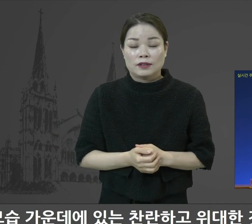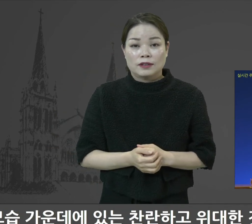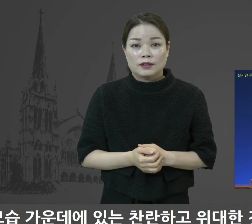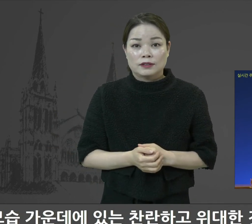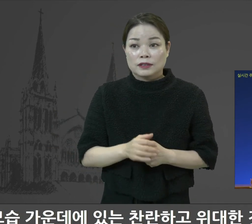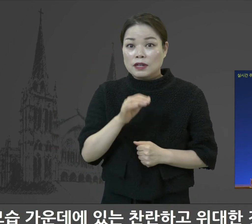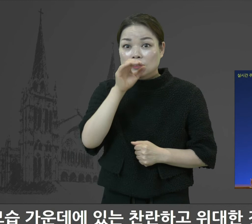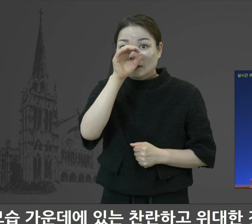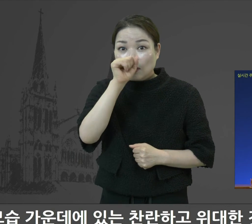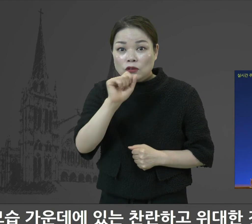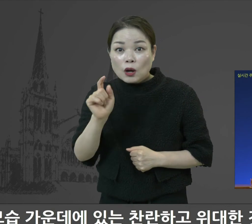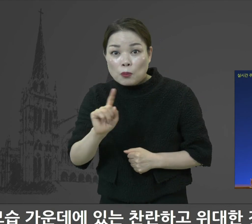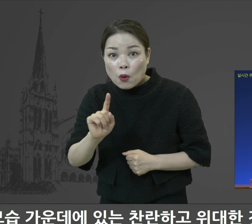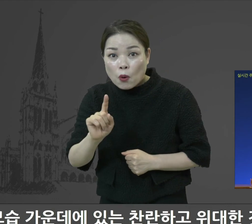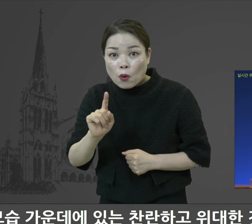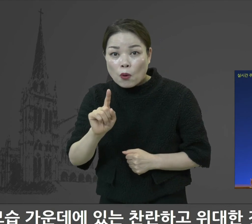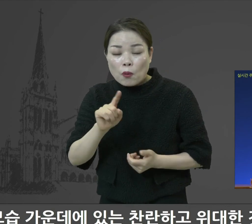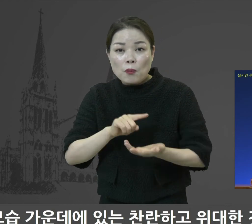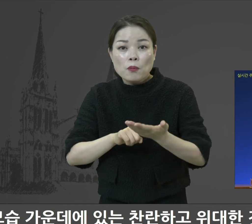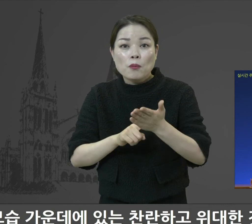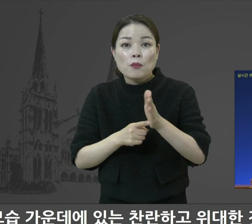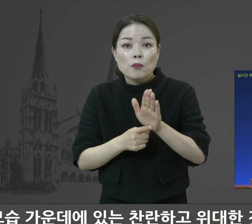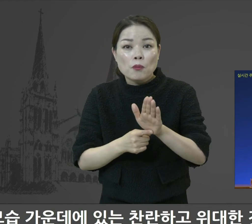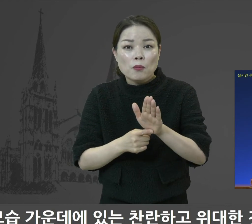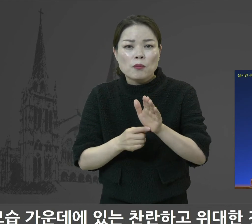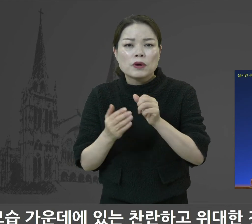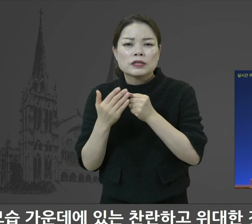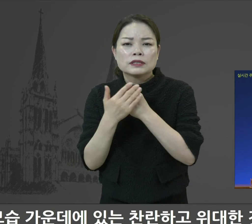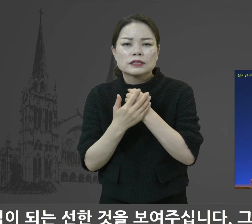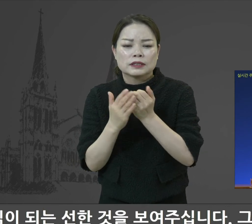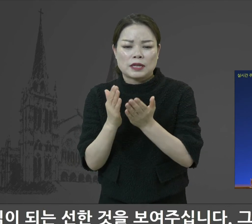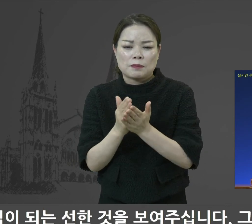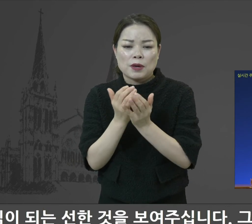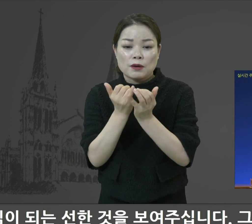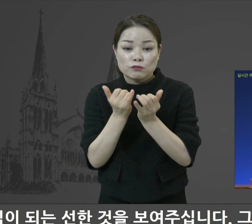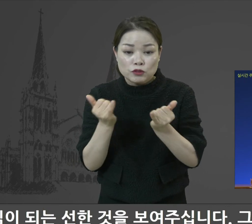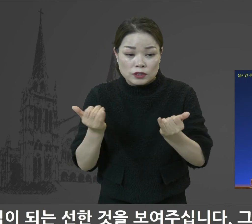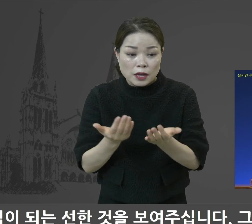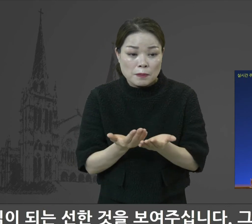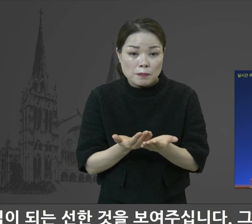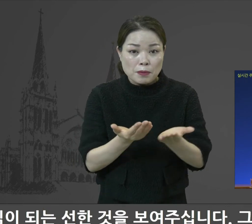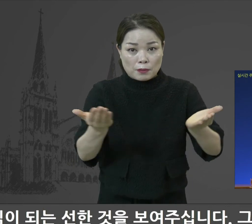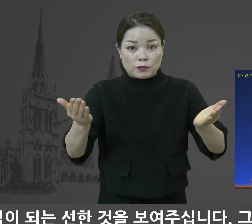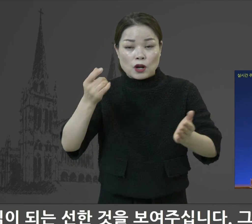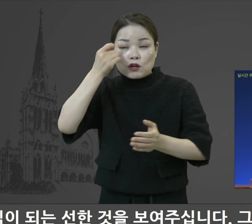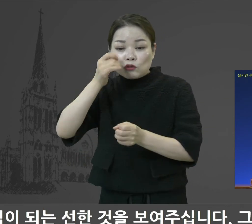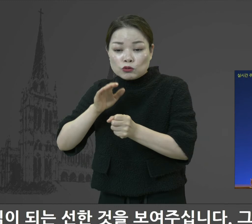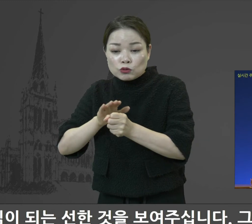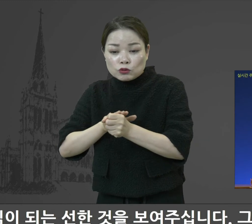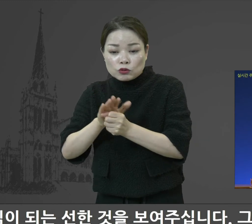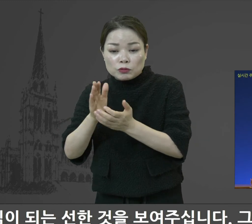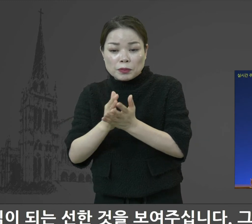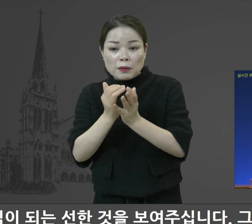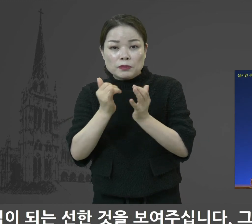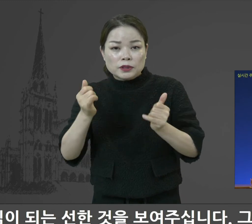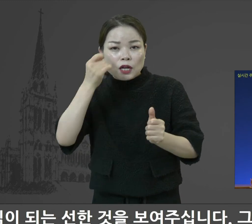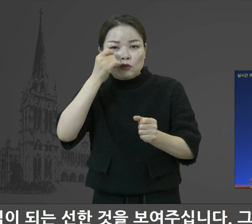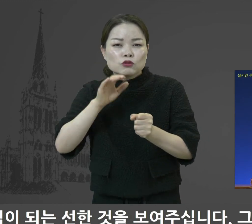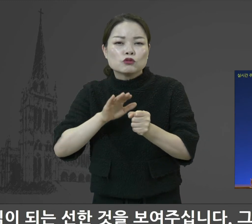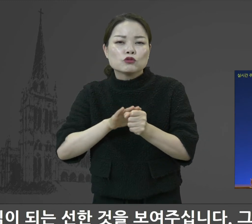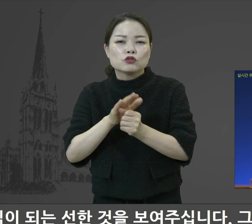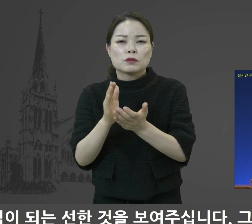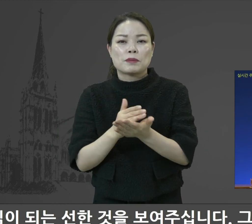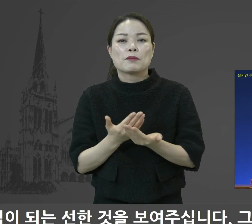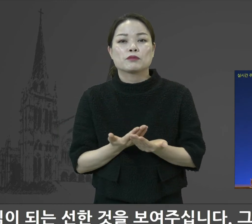그 선한 것을 뭐라고 표현하냐면 은혜 베풀 자에게 은혜를 베풀고 긍휼을 베풀 자에게 긍휼을